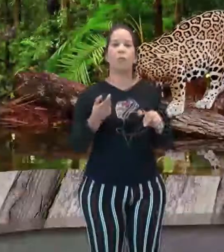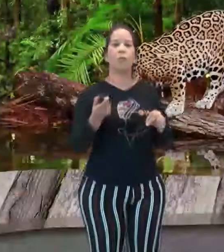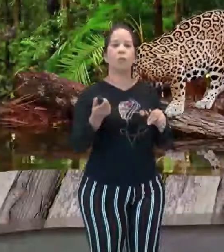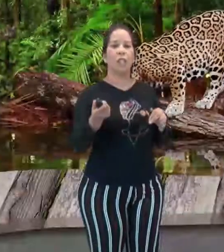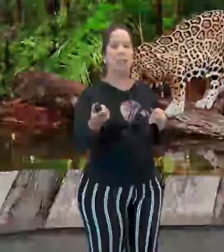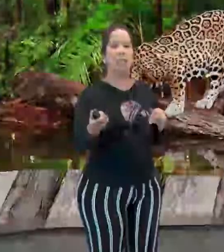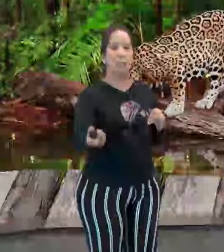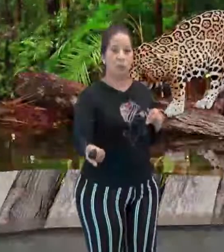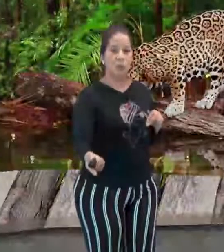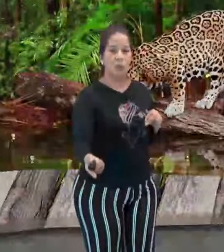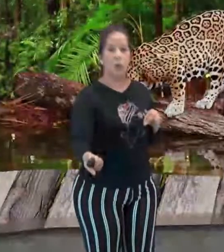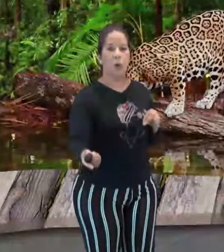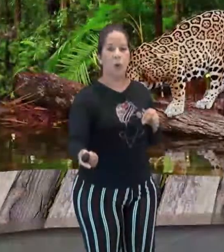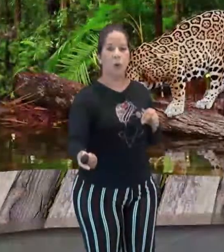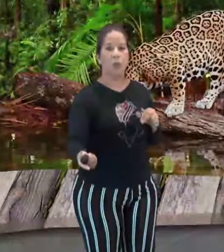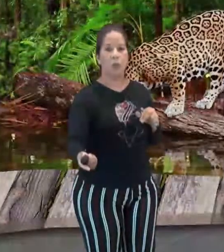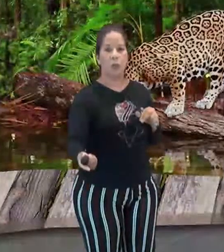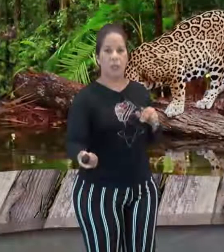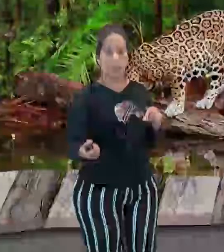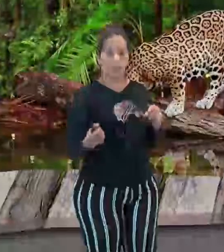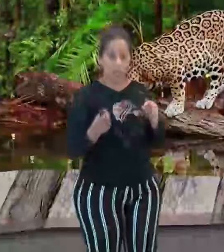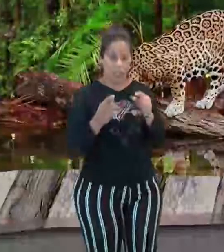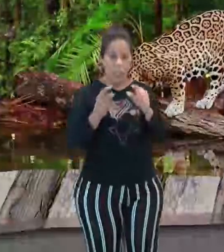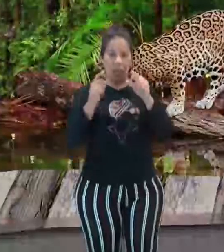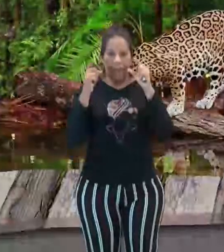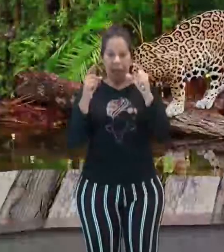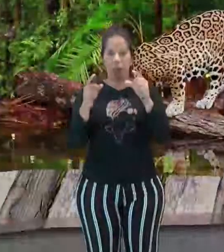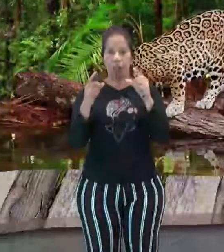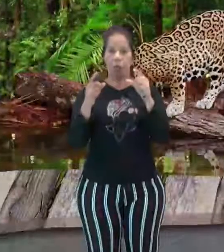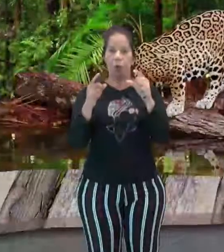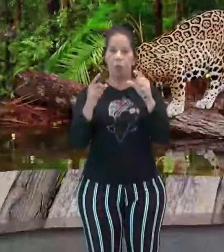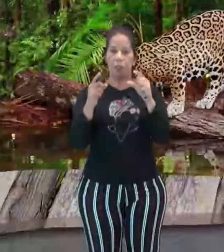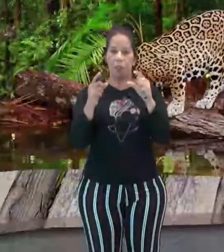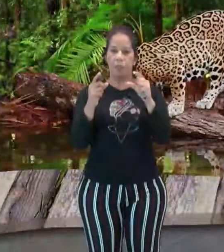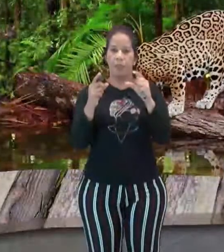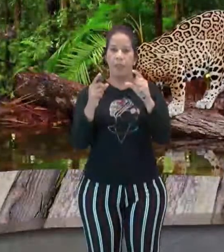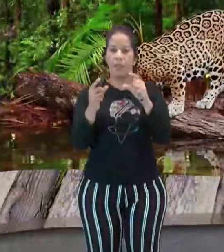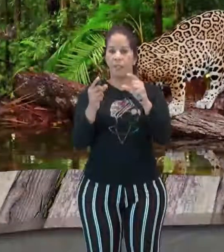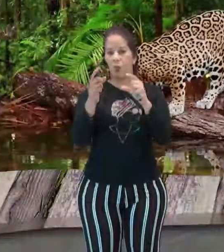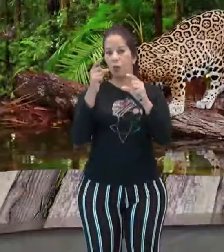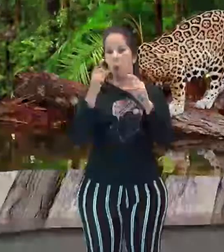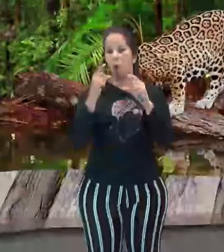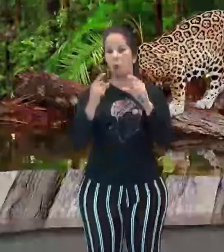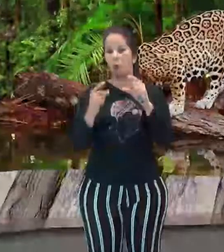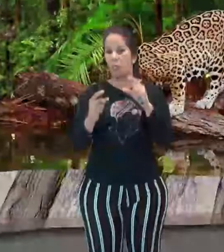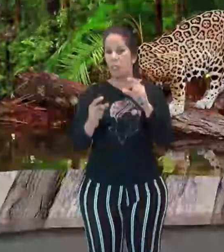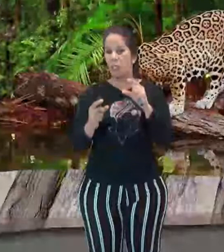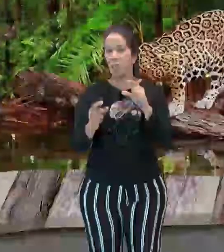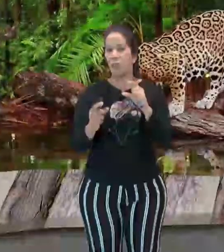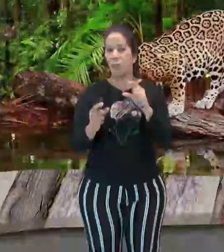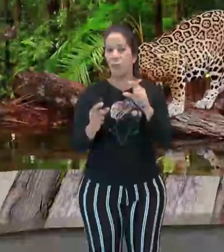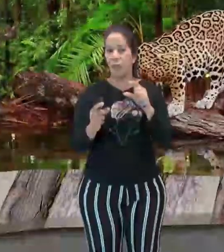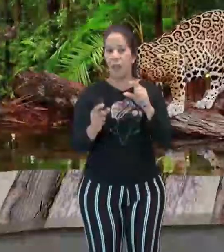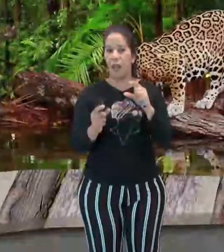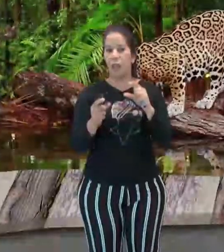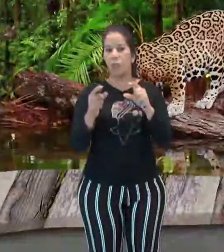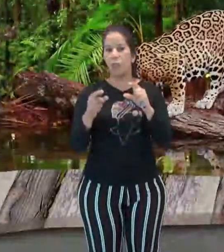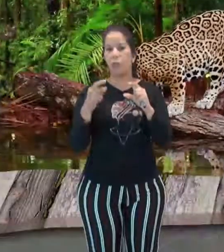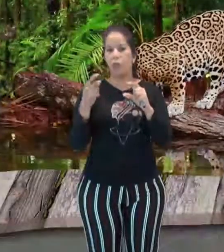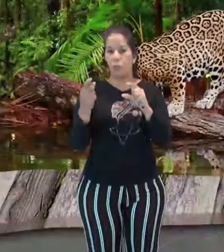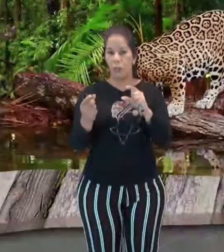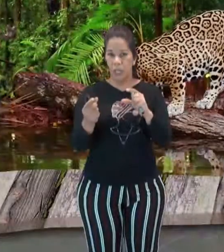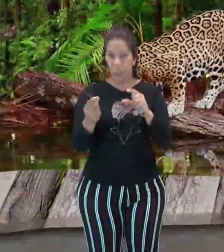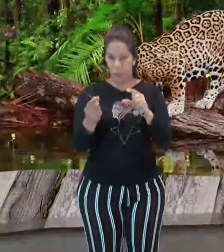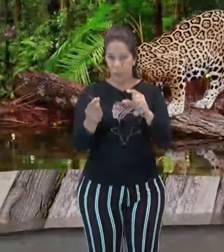produção da testosterona, que é o hormônio masculino. Então tem dentro das gônadas esses 2 hormônios luteinizante, tá?